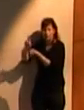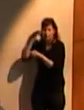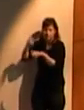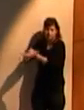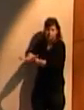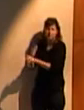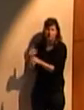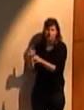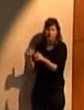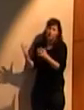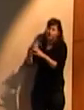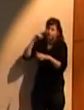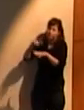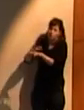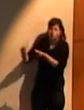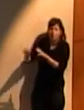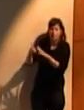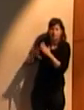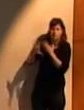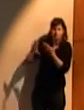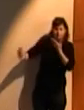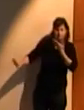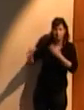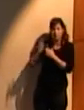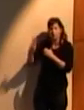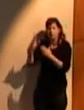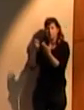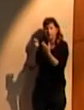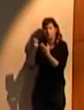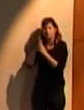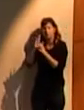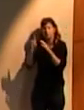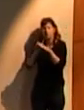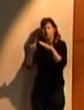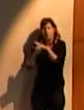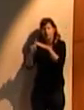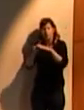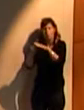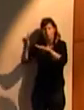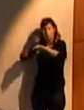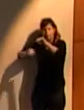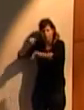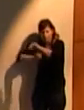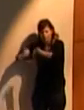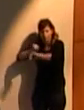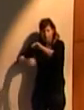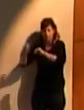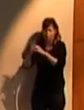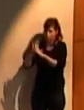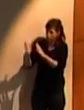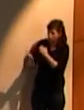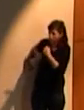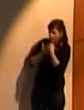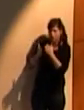invisibles, on va dire, et distants, parce que voilà, on a une ergothérapeute qui nous aide sur le projet, notamment aussi sur les recherches de